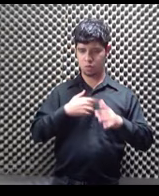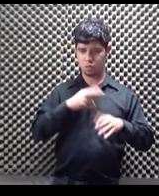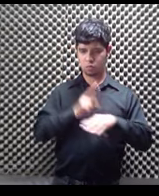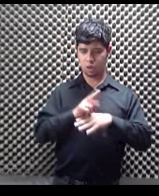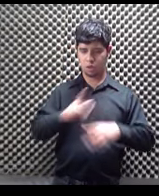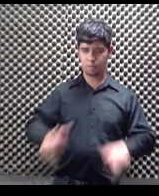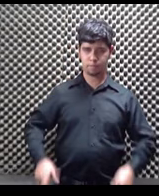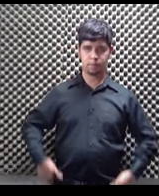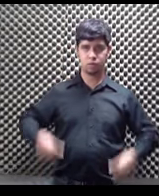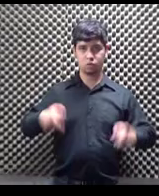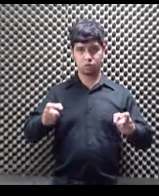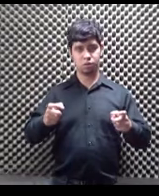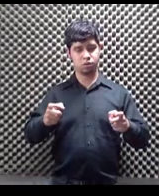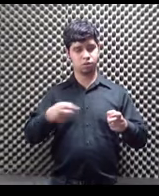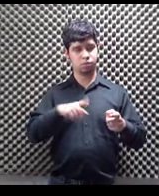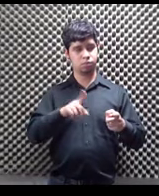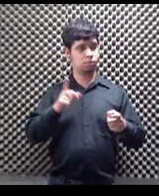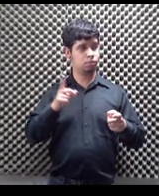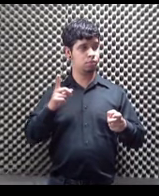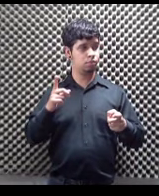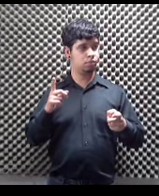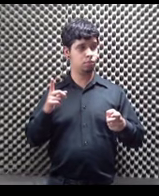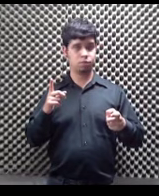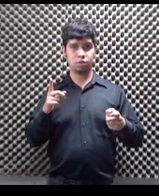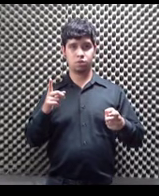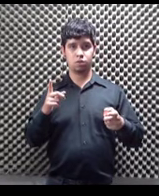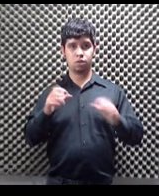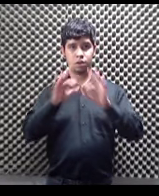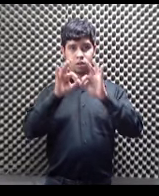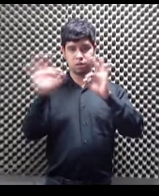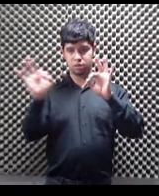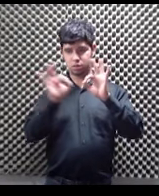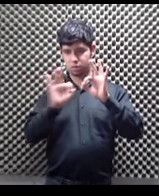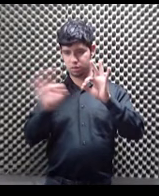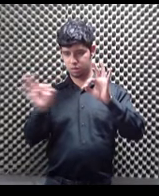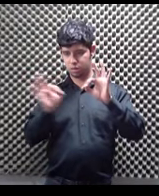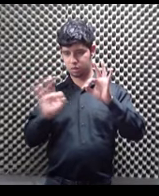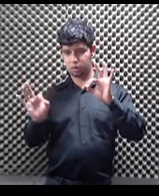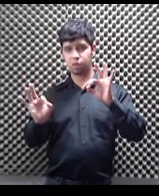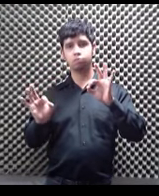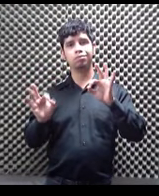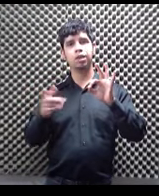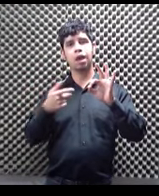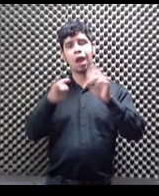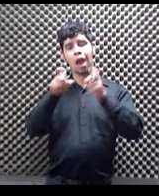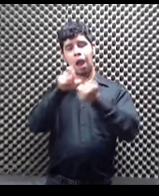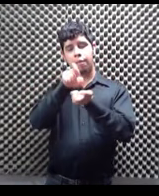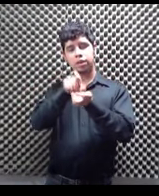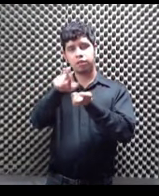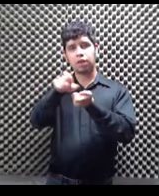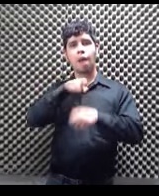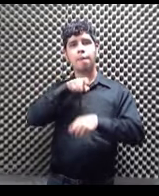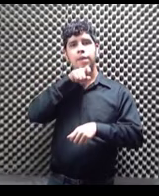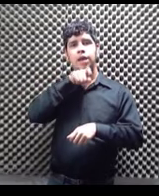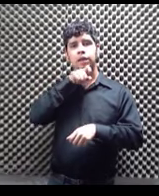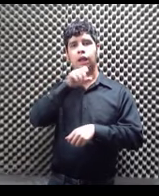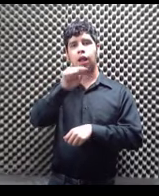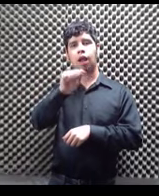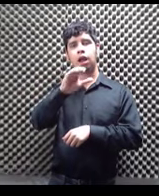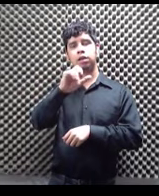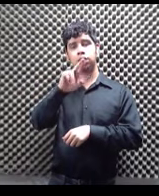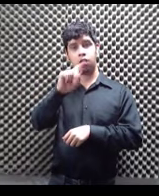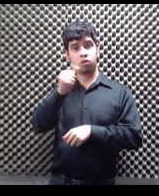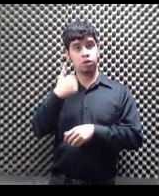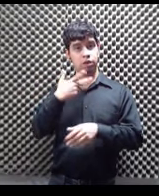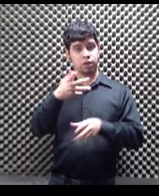pistolas, pero las líneas hablan de aceros y de estilos de